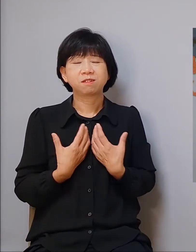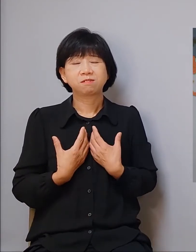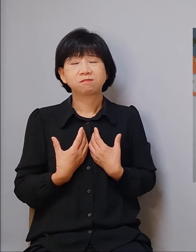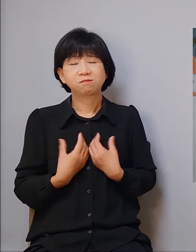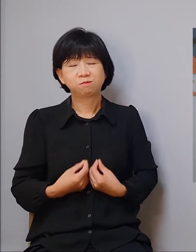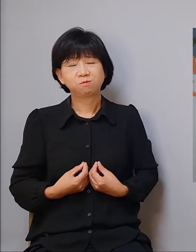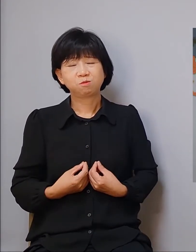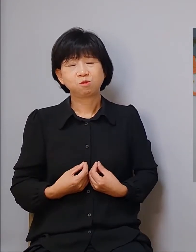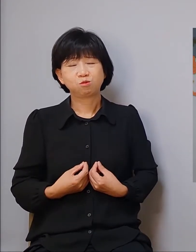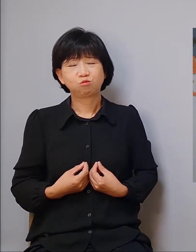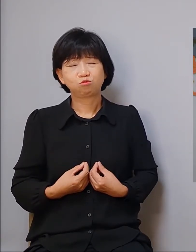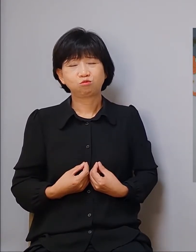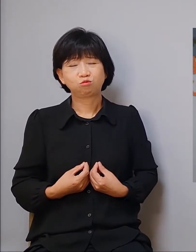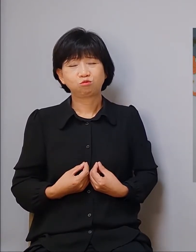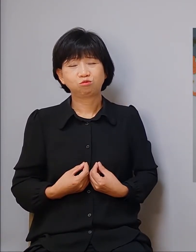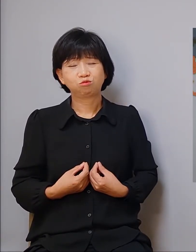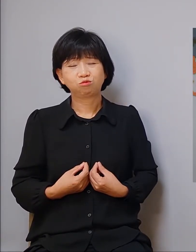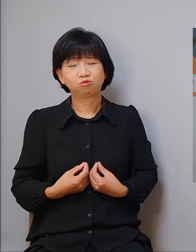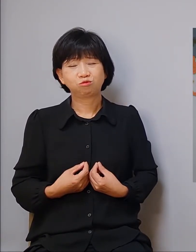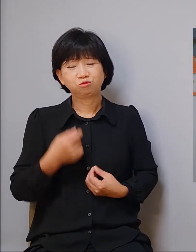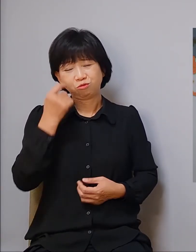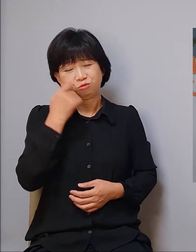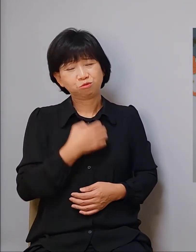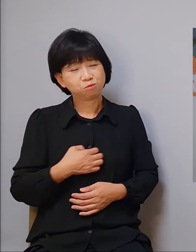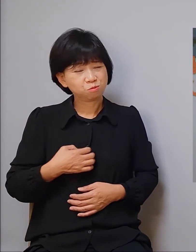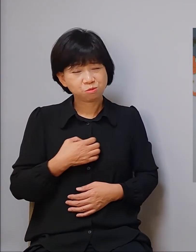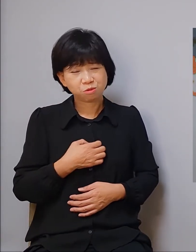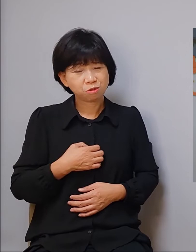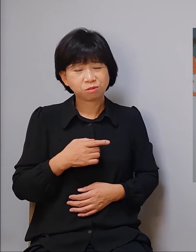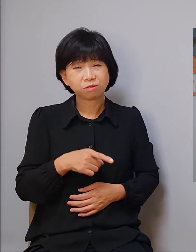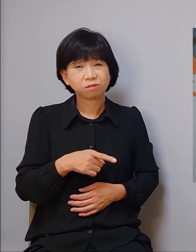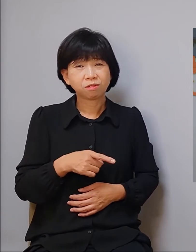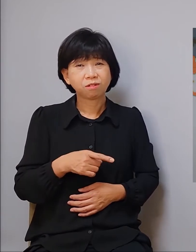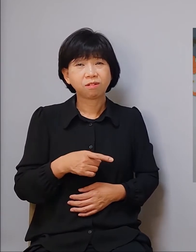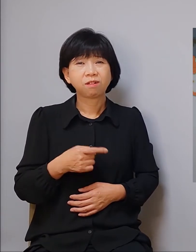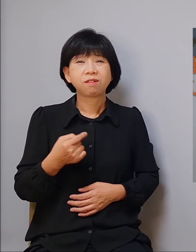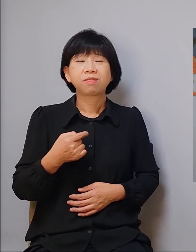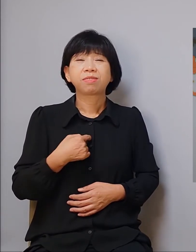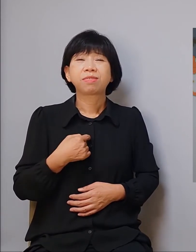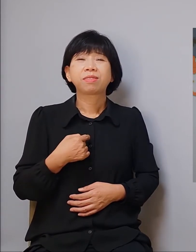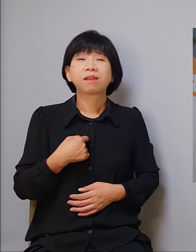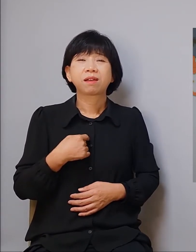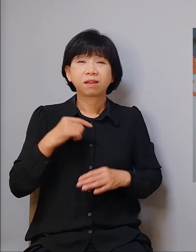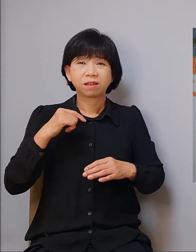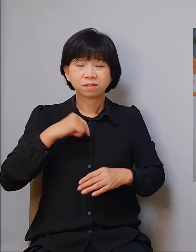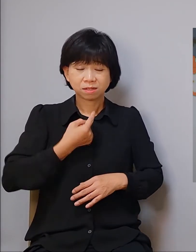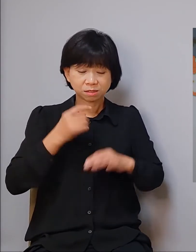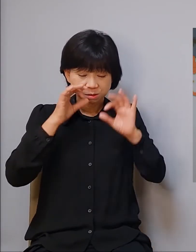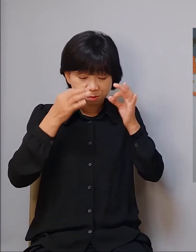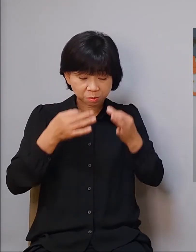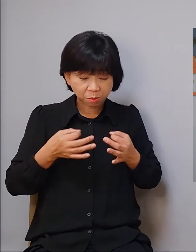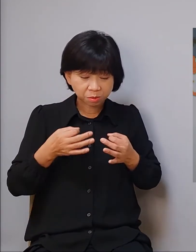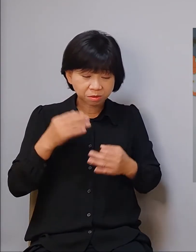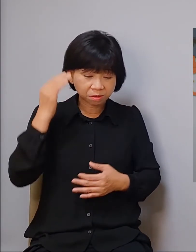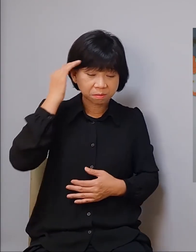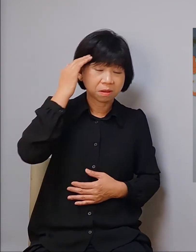낙심하고 좌절하고 절망하는 건요, 내가 누구인지 모르게 합니다. 여러분, 구덩이에 던져졌을 때